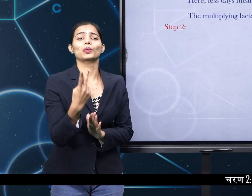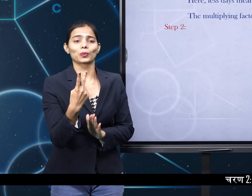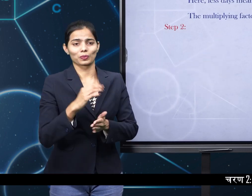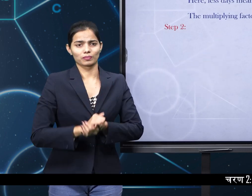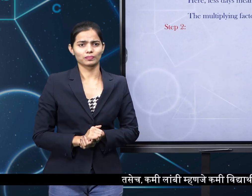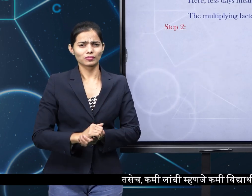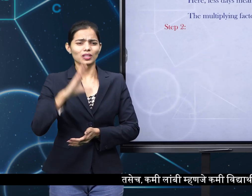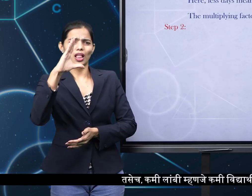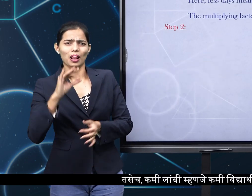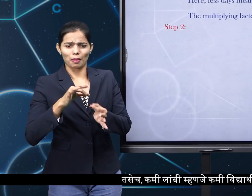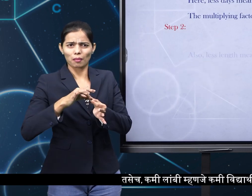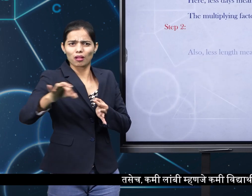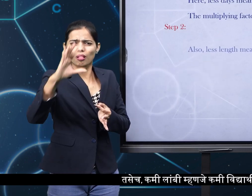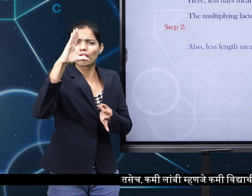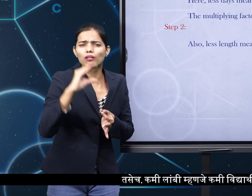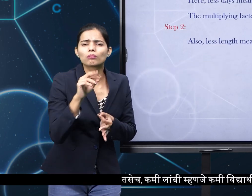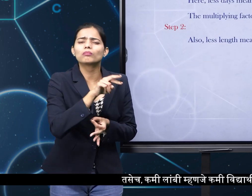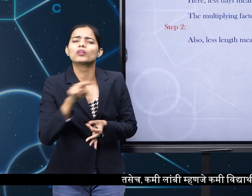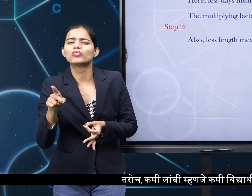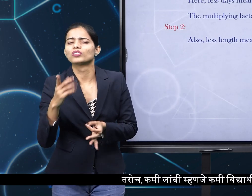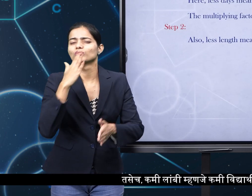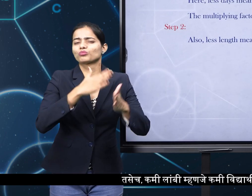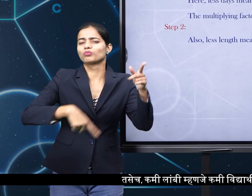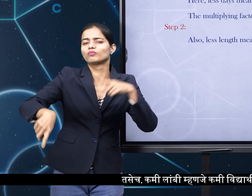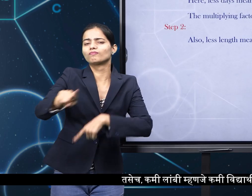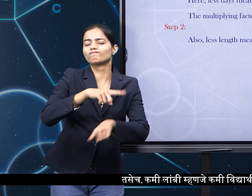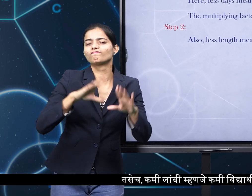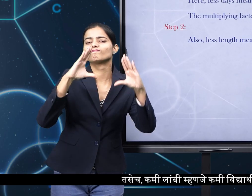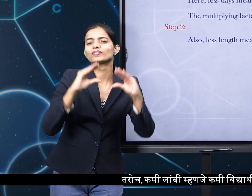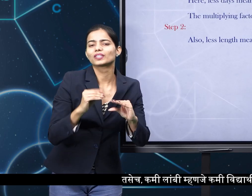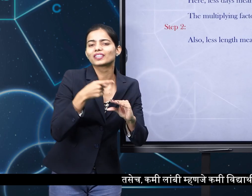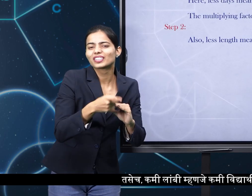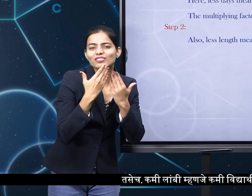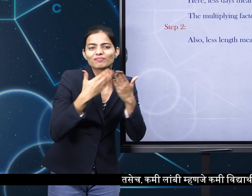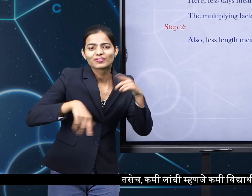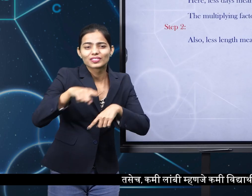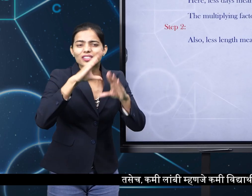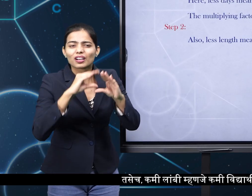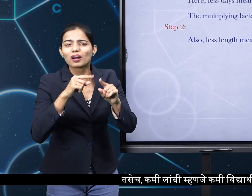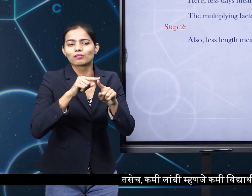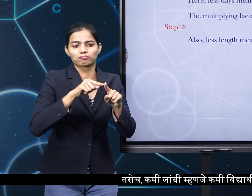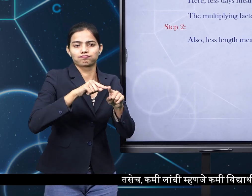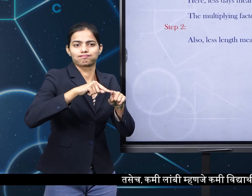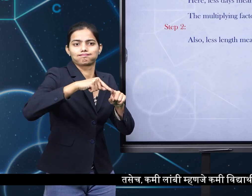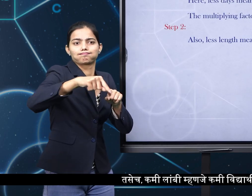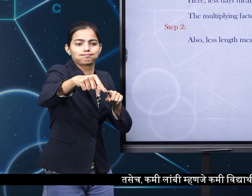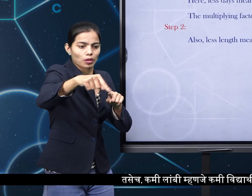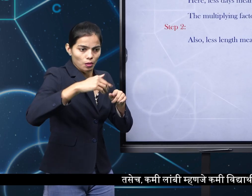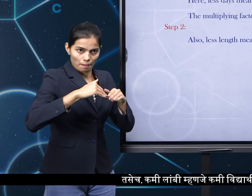चरण 2. तसेच कमी लांबी म्हणजे कमी विद्यार्थी म्हणून ते थेट प्रमाणात आहे.